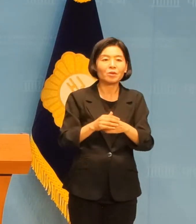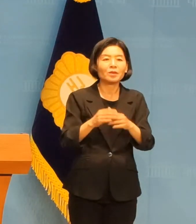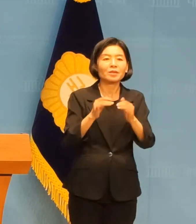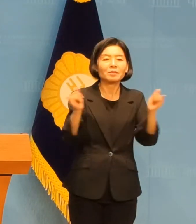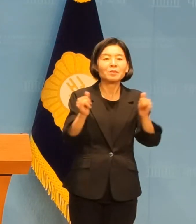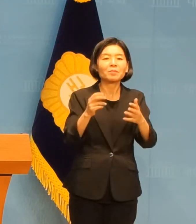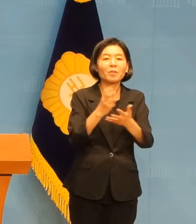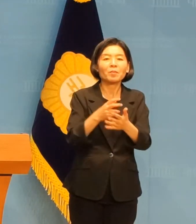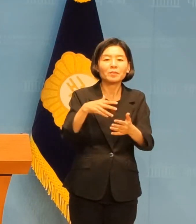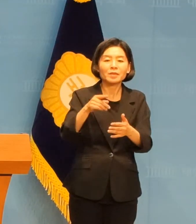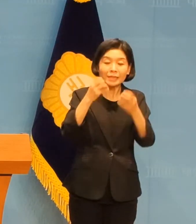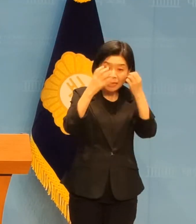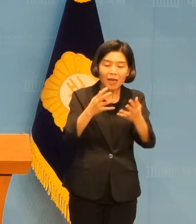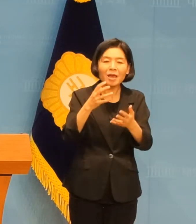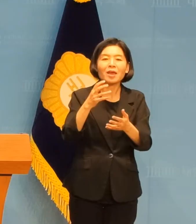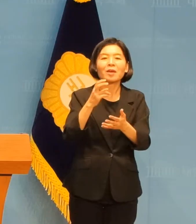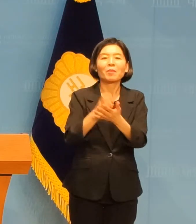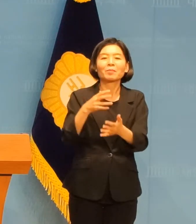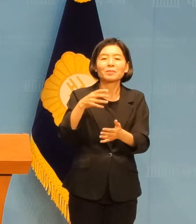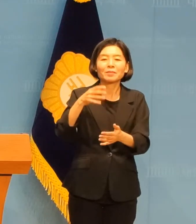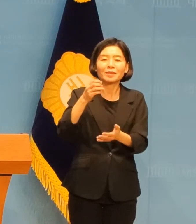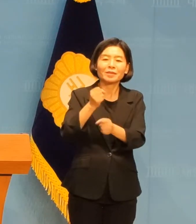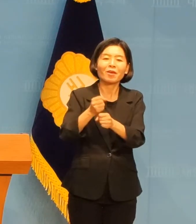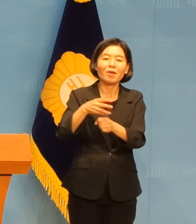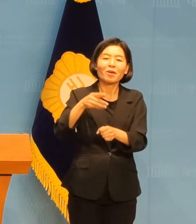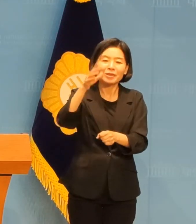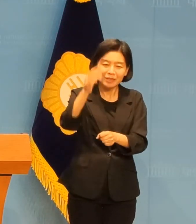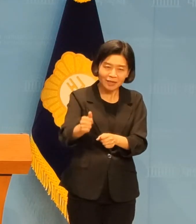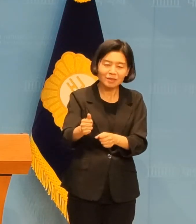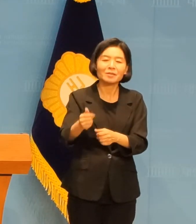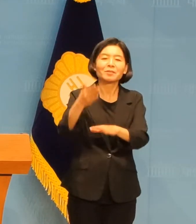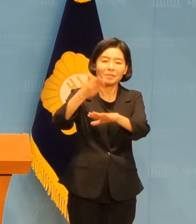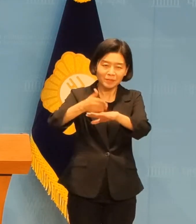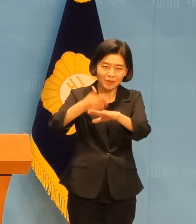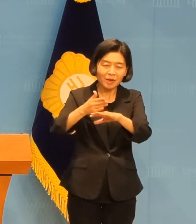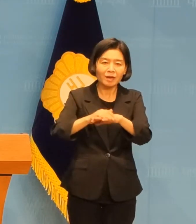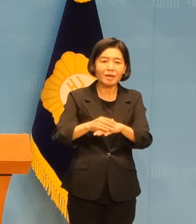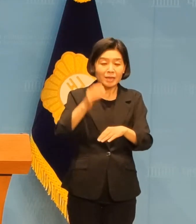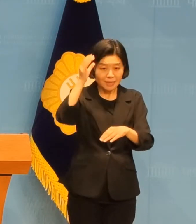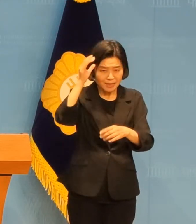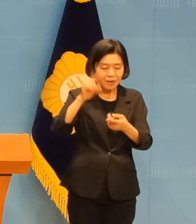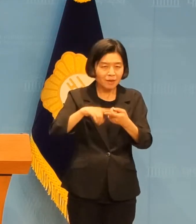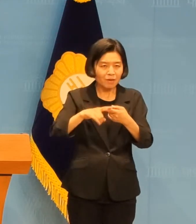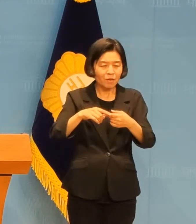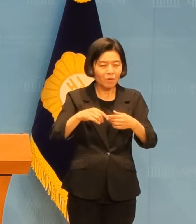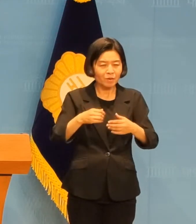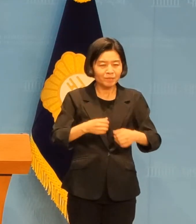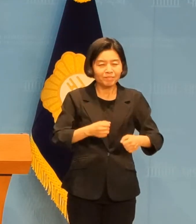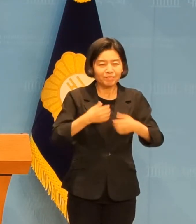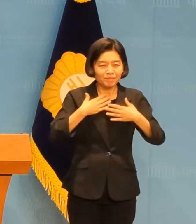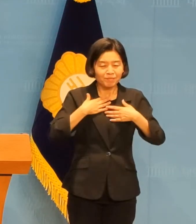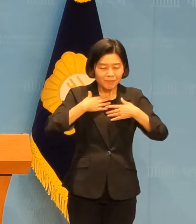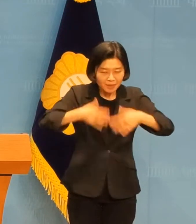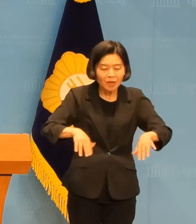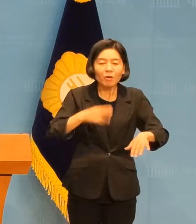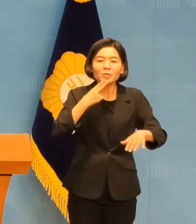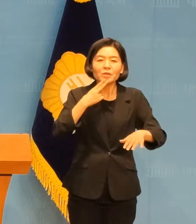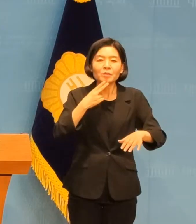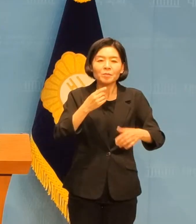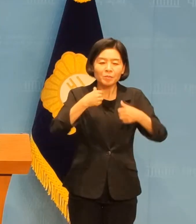감사드립니다. 앞으로 기대에 어긋나지 않도록 지치지 않고 포기하지 않고 끝까지 함께